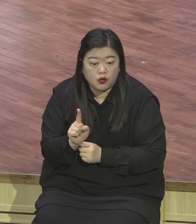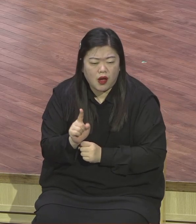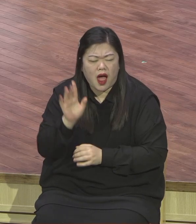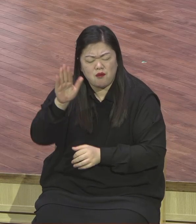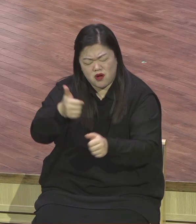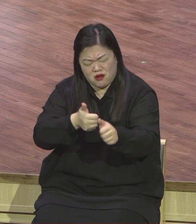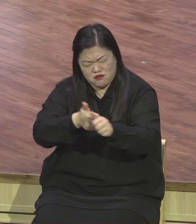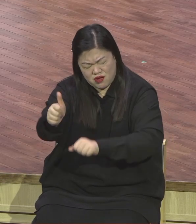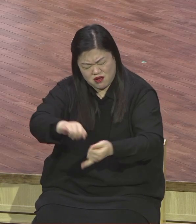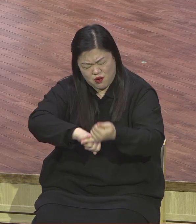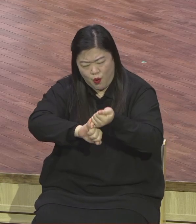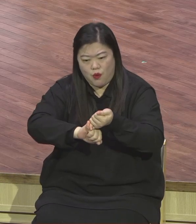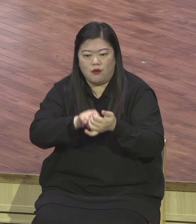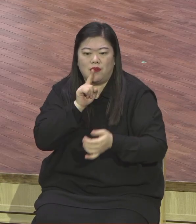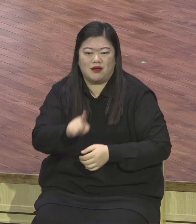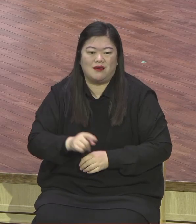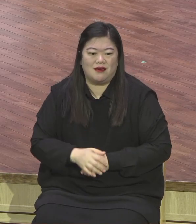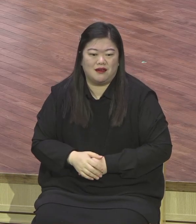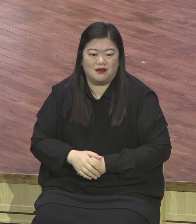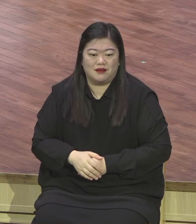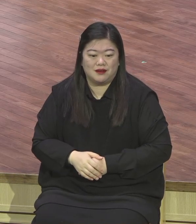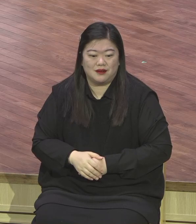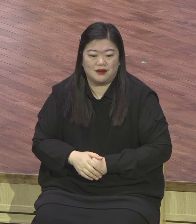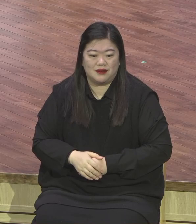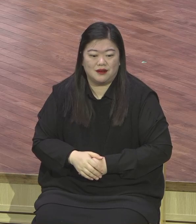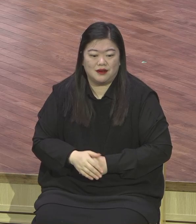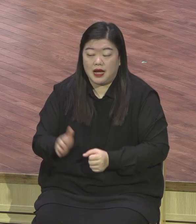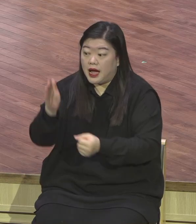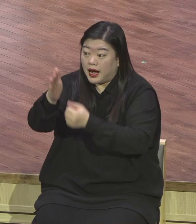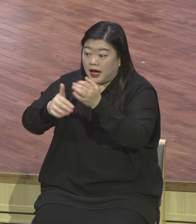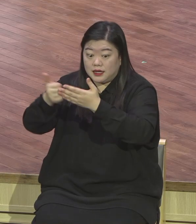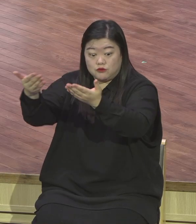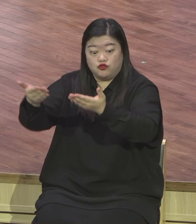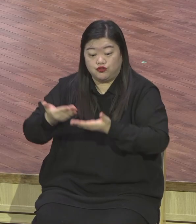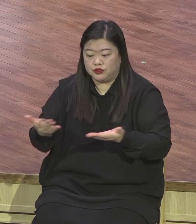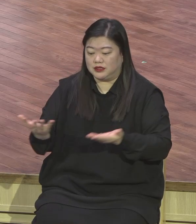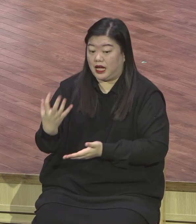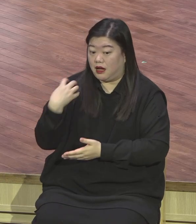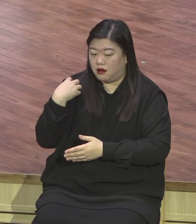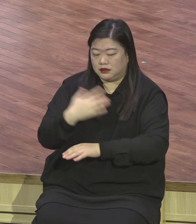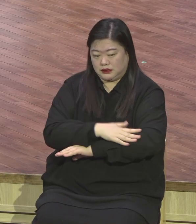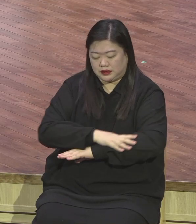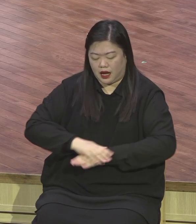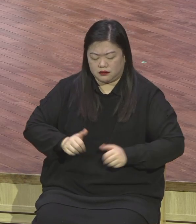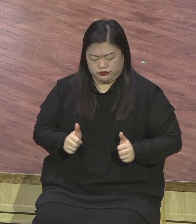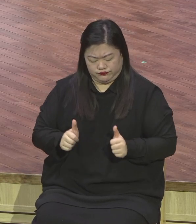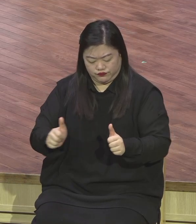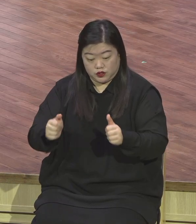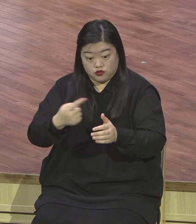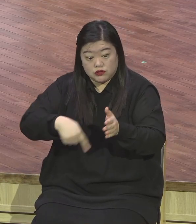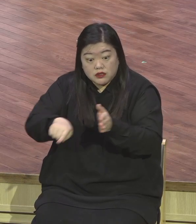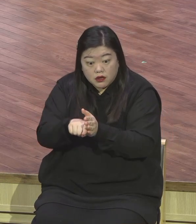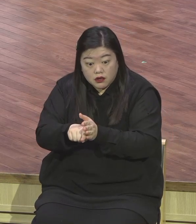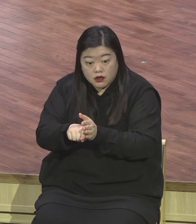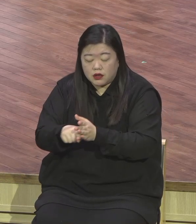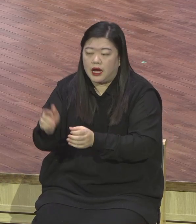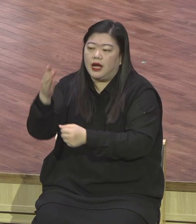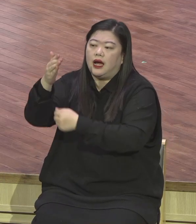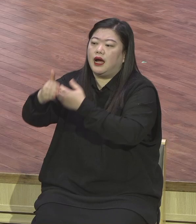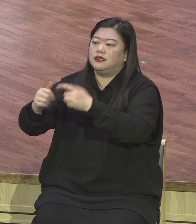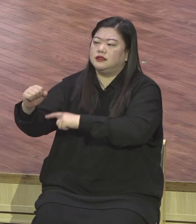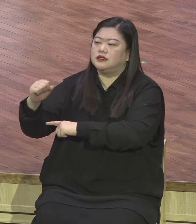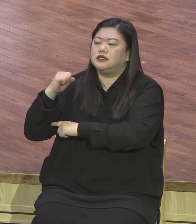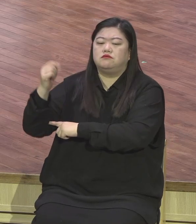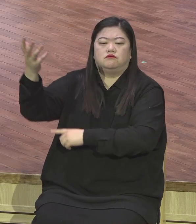거예요 모든 청진은 하나님께서 주신 이 사역을 감당할 힘을 바로 하나님께로부터 그렇게